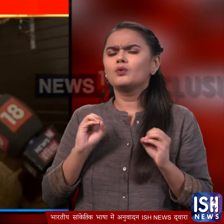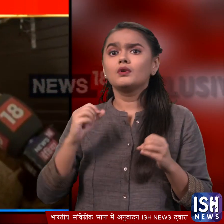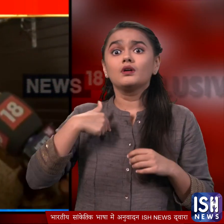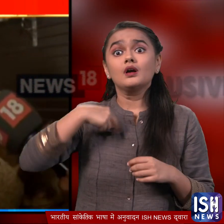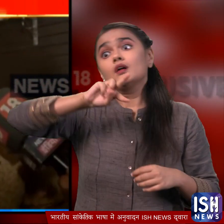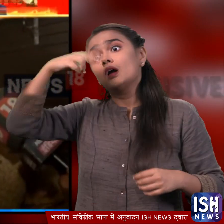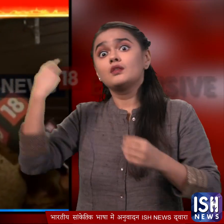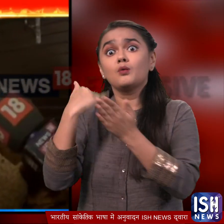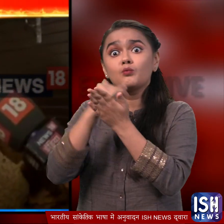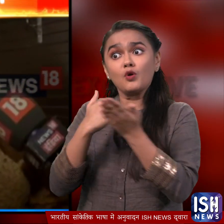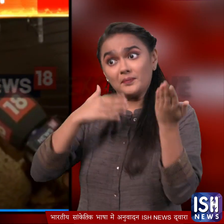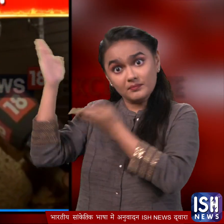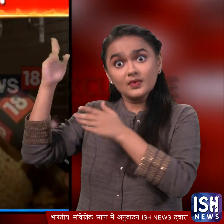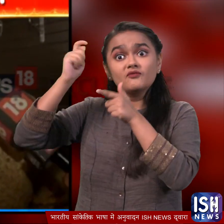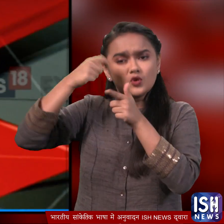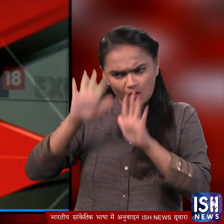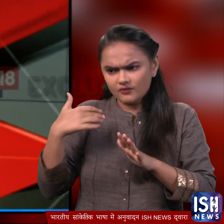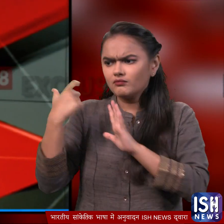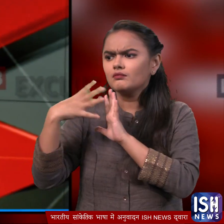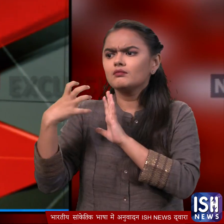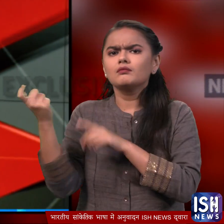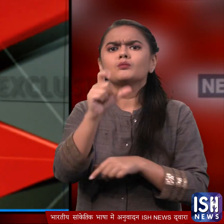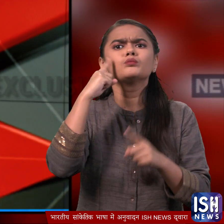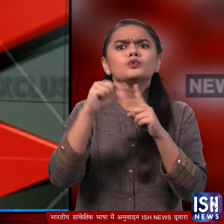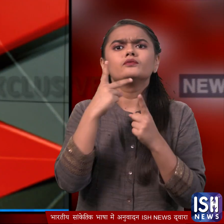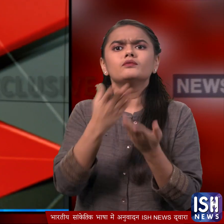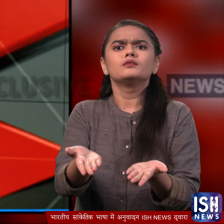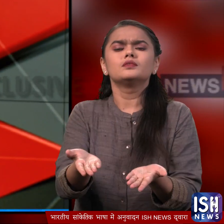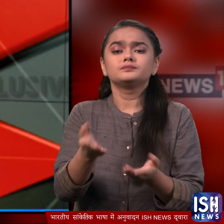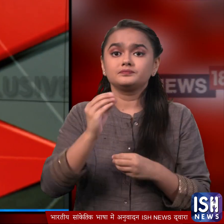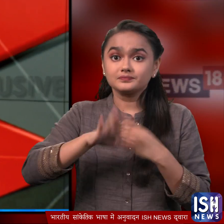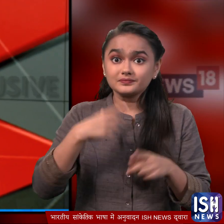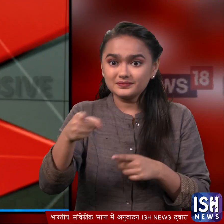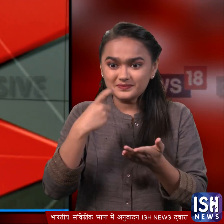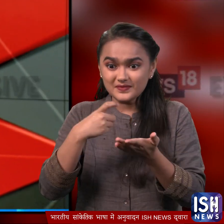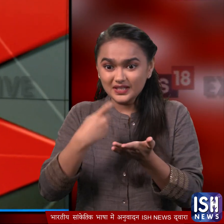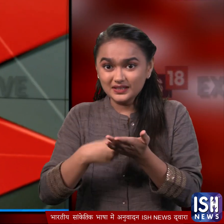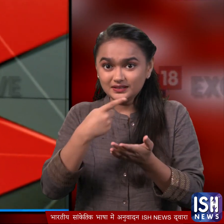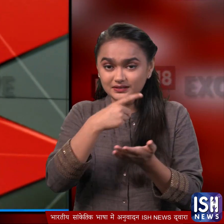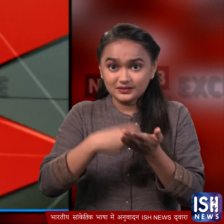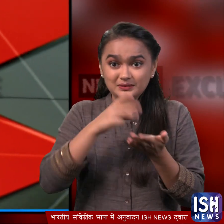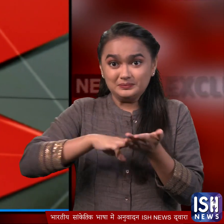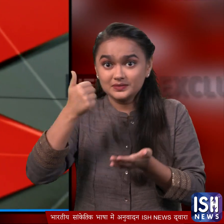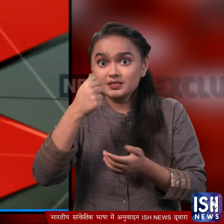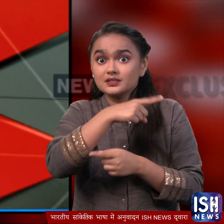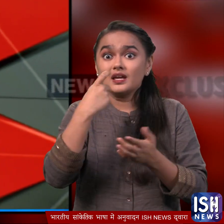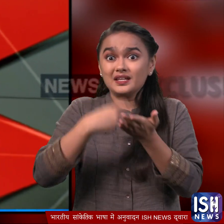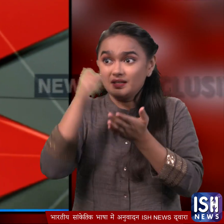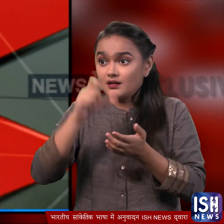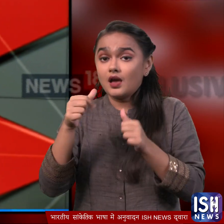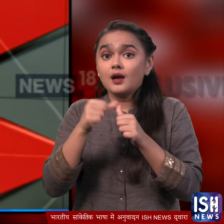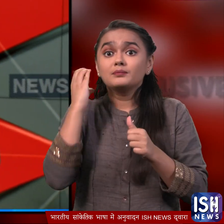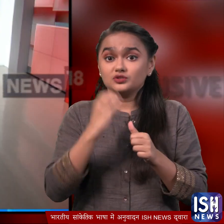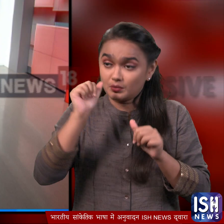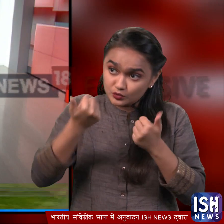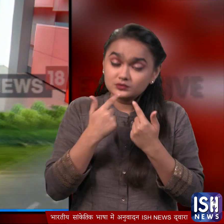किसी और कार्यक्रम में होने का वीडियो भी दिखाया। यही नहीं, खबर है कि इस मामले पर केंद्रीय गृह राज्य मंत्री अजय मिश्रा अमित शाह से मुलाकात कर सकते हैं,